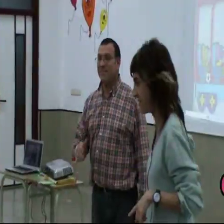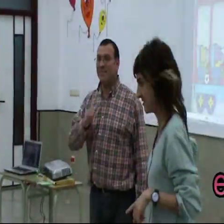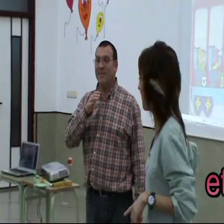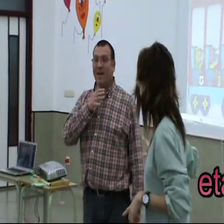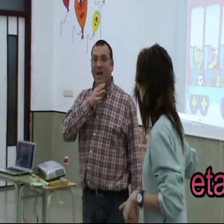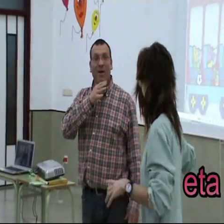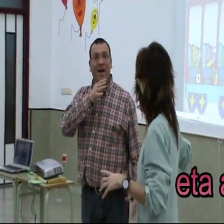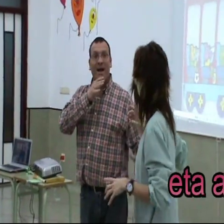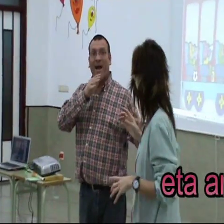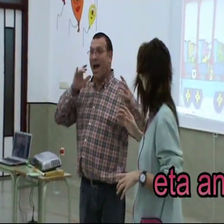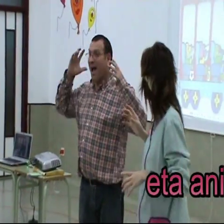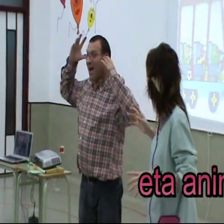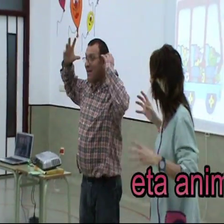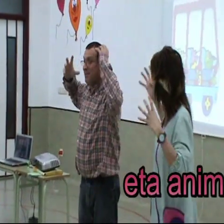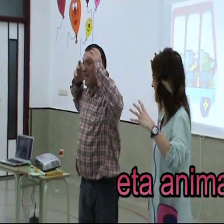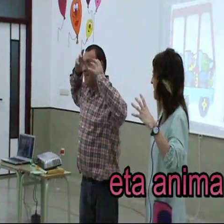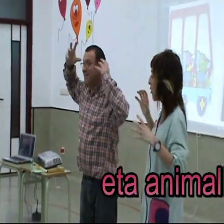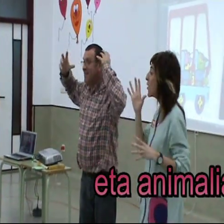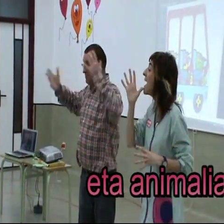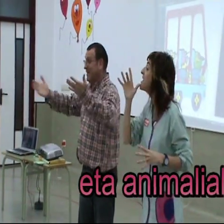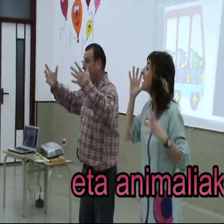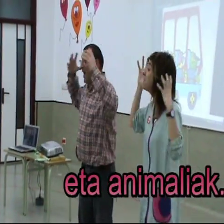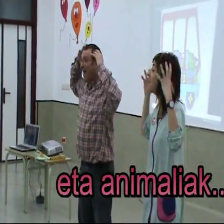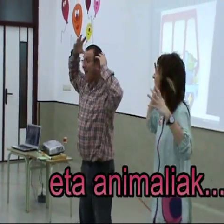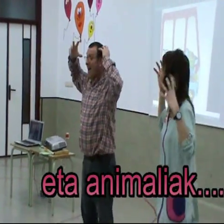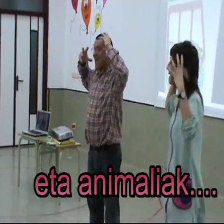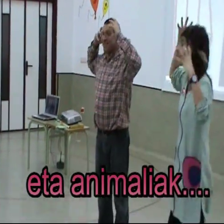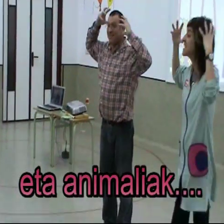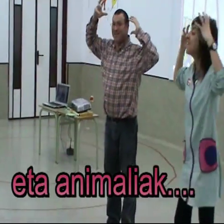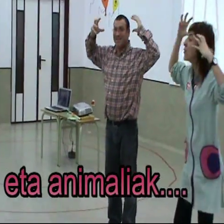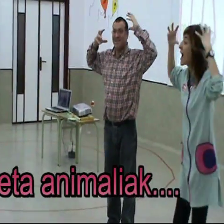egoa zabalduta, egango azkantari.